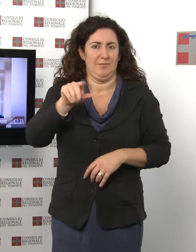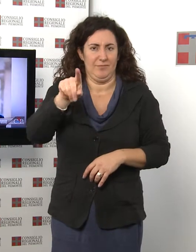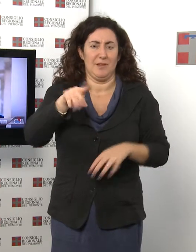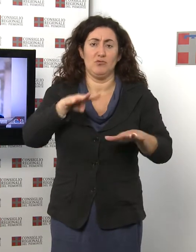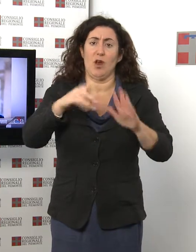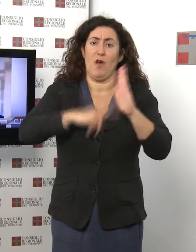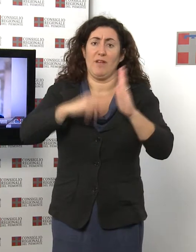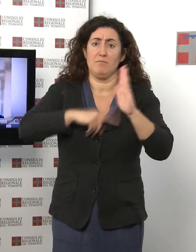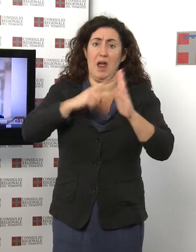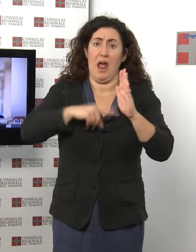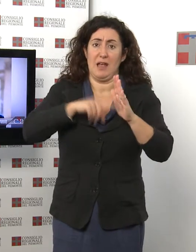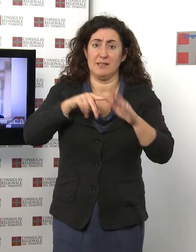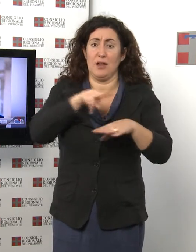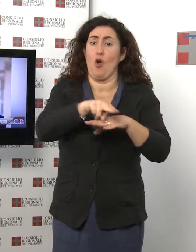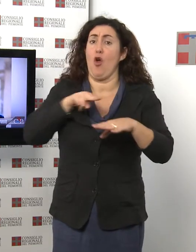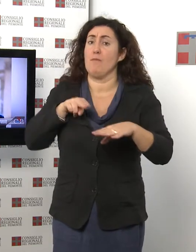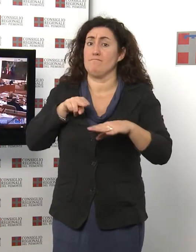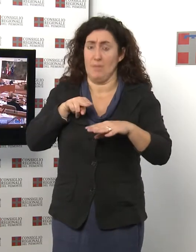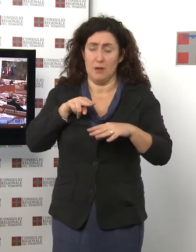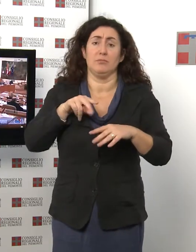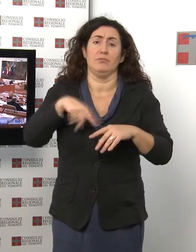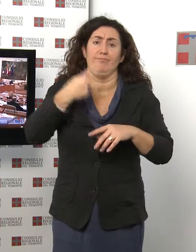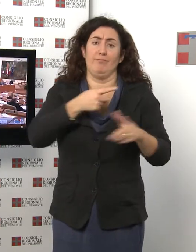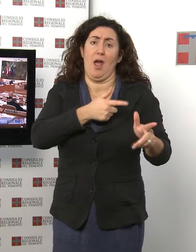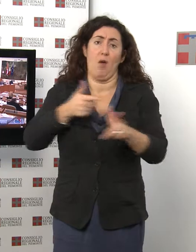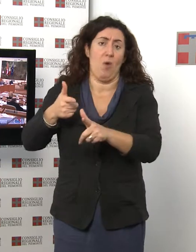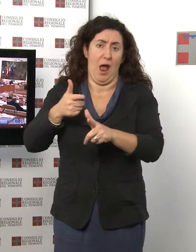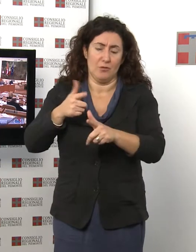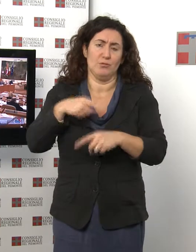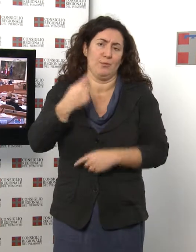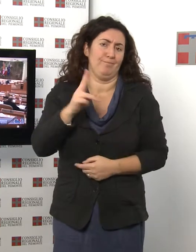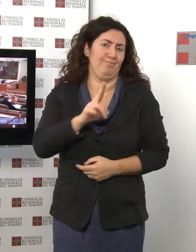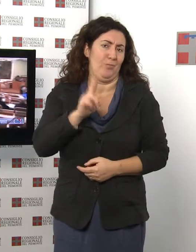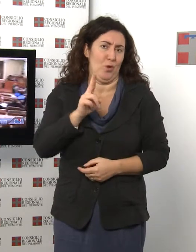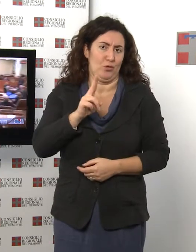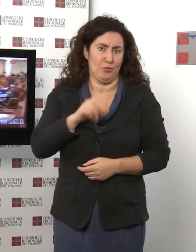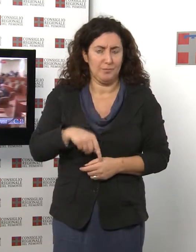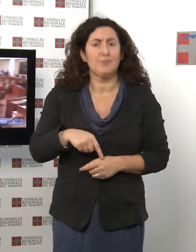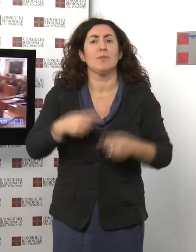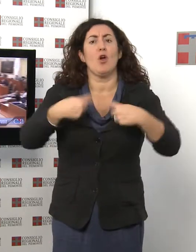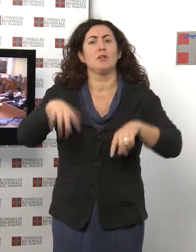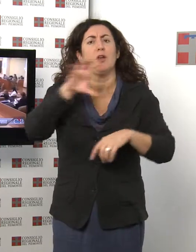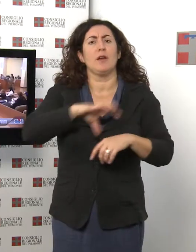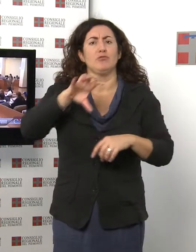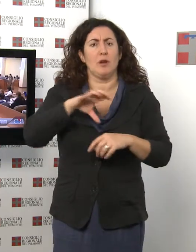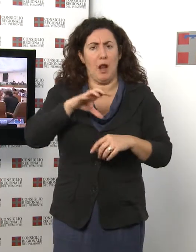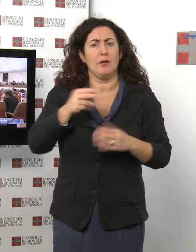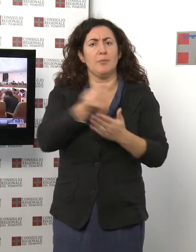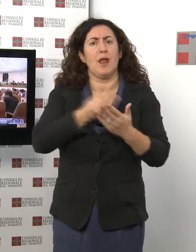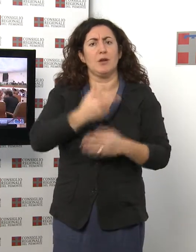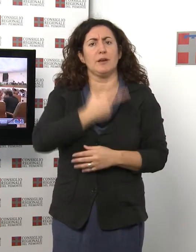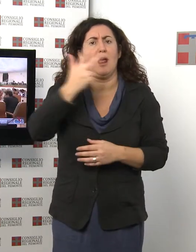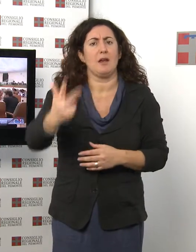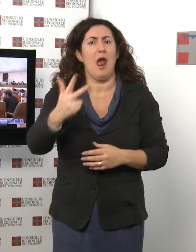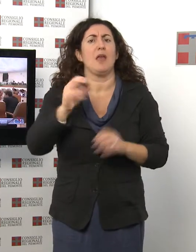19 mesi di coma In seguito a un agguato il consiglio regionale ha poi approvato il Piano Triennale per l'istruzione con l'apertura